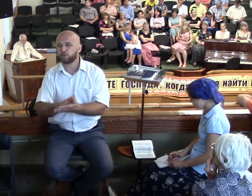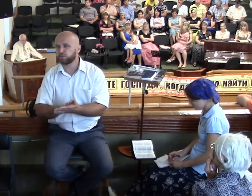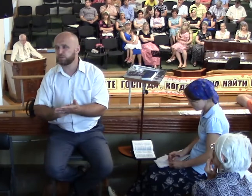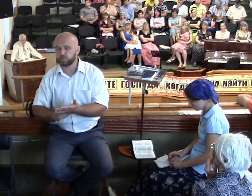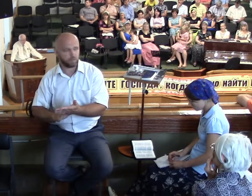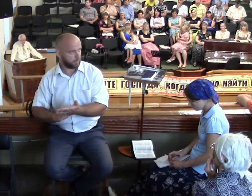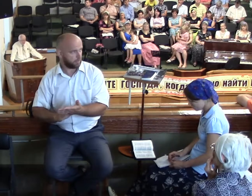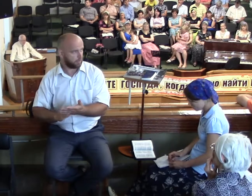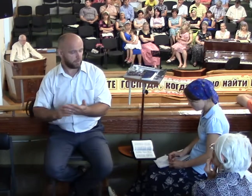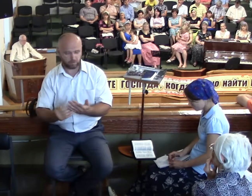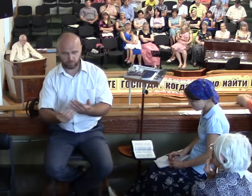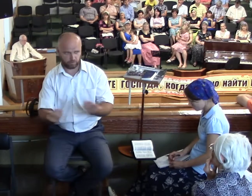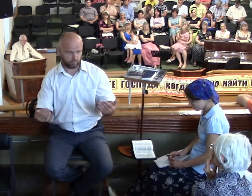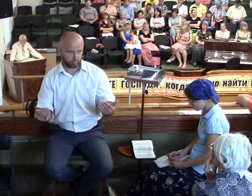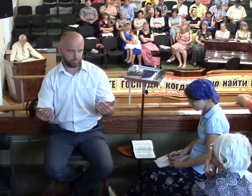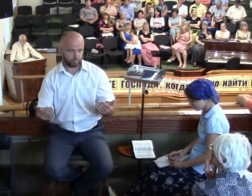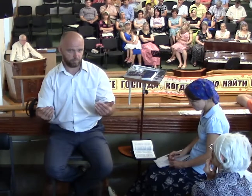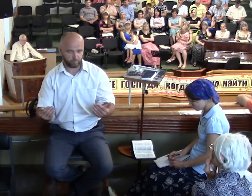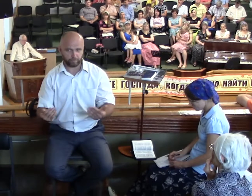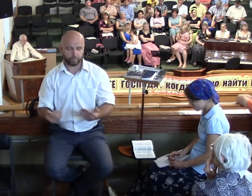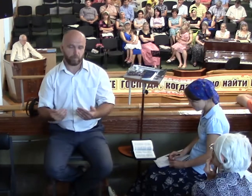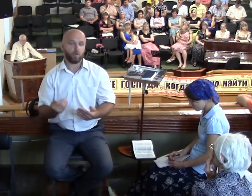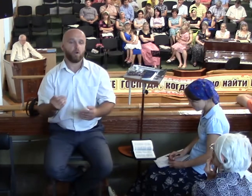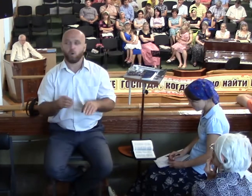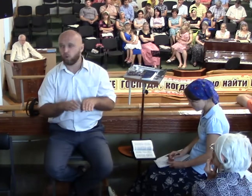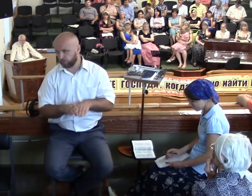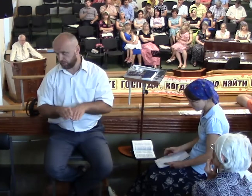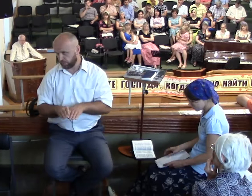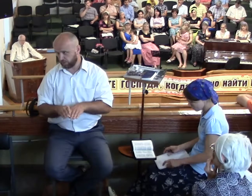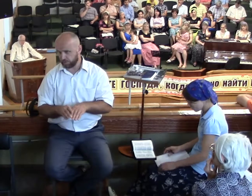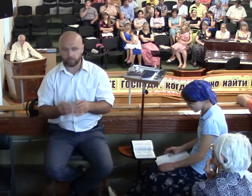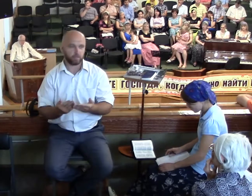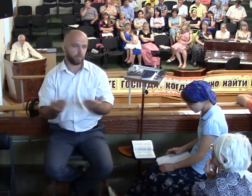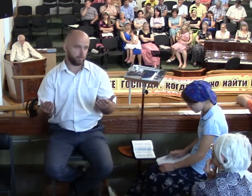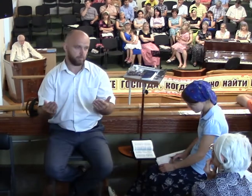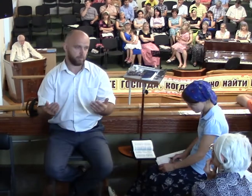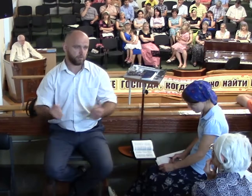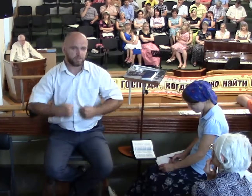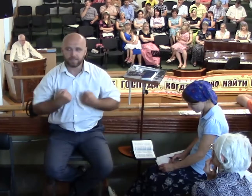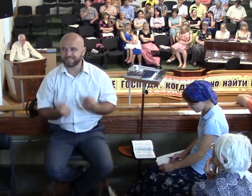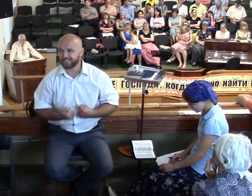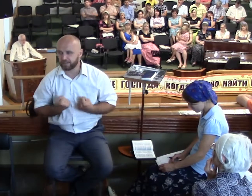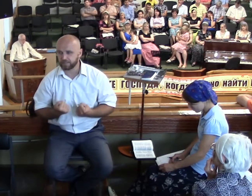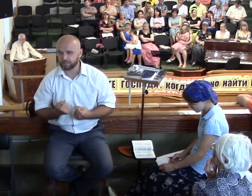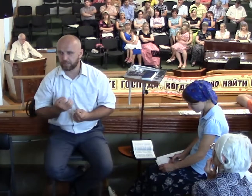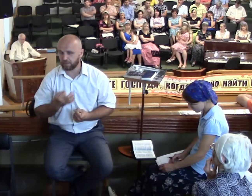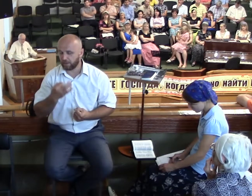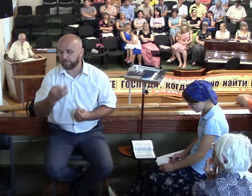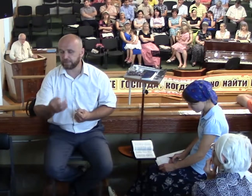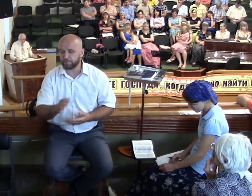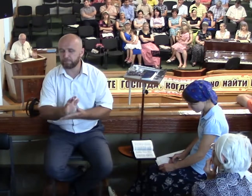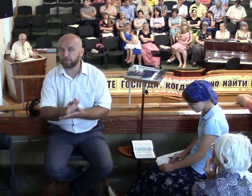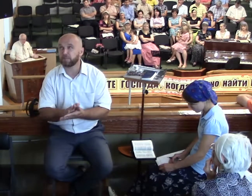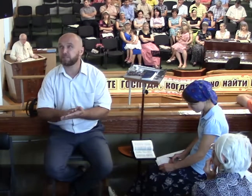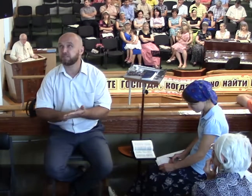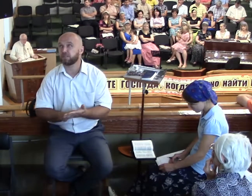что делают». Всегда ли дети Божьи могли говорить, «Прости им»? Всегда ли, когда